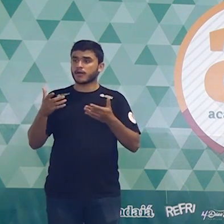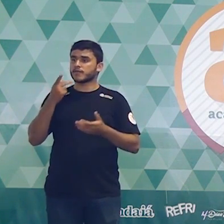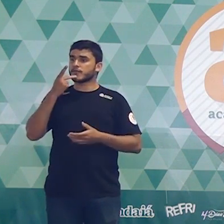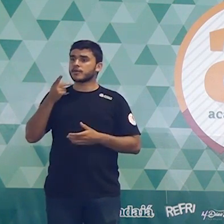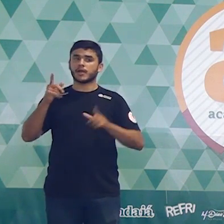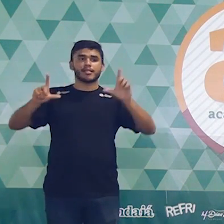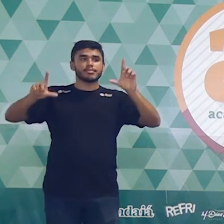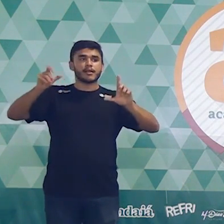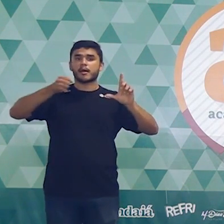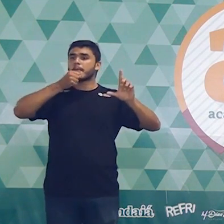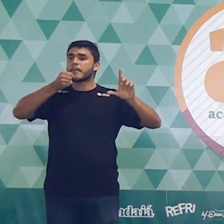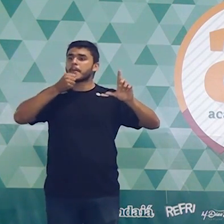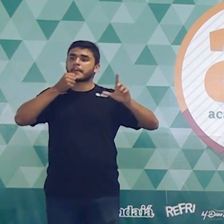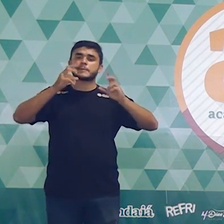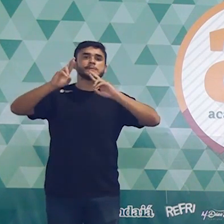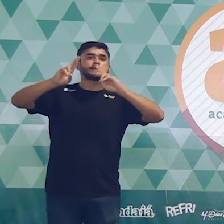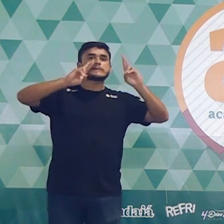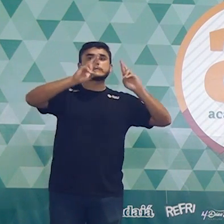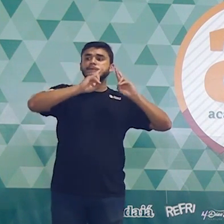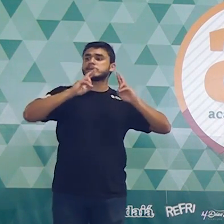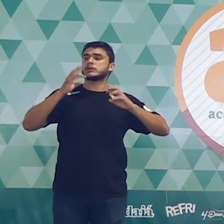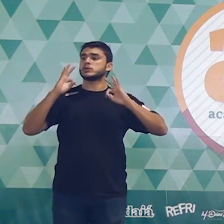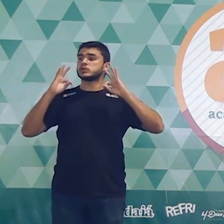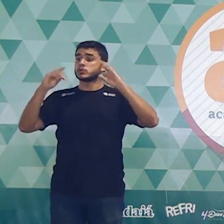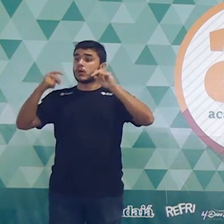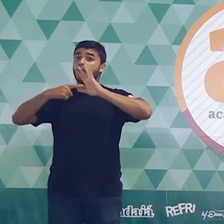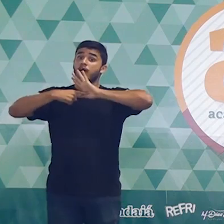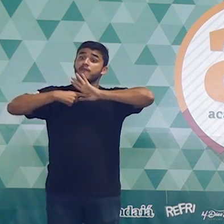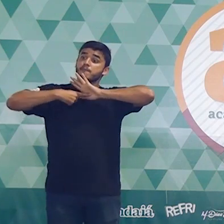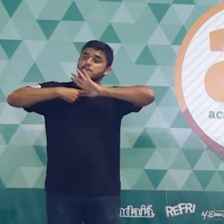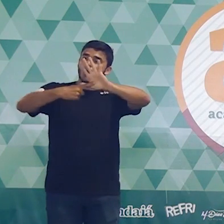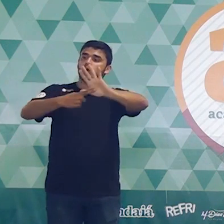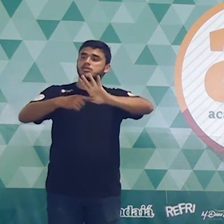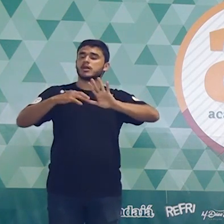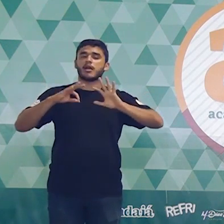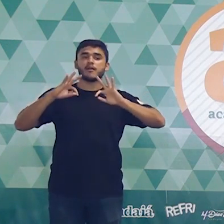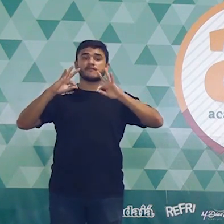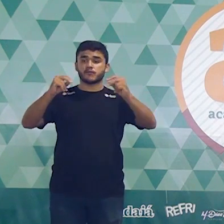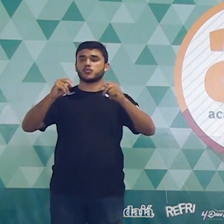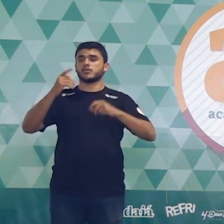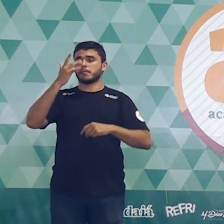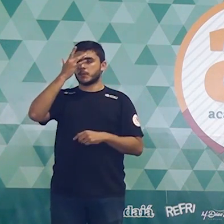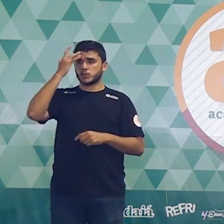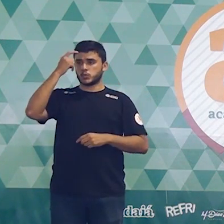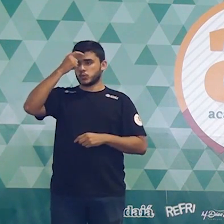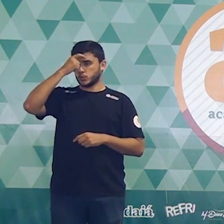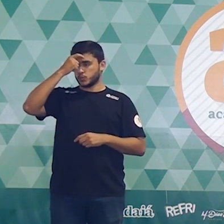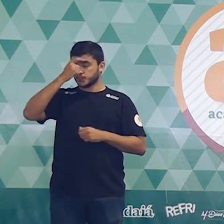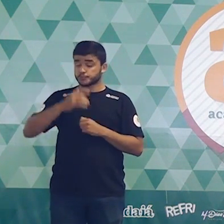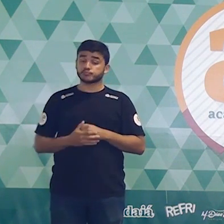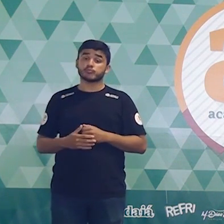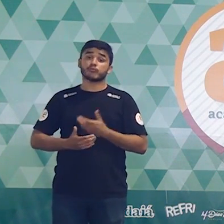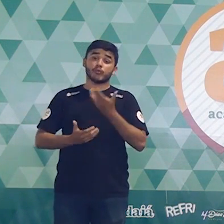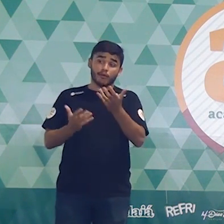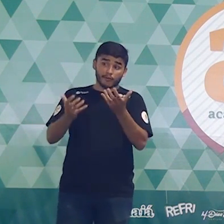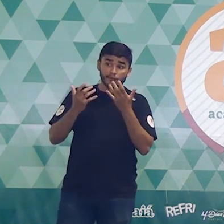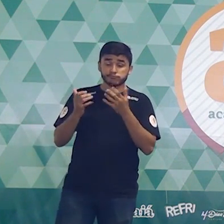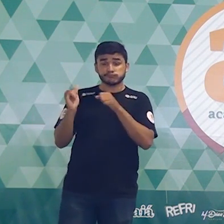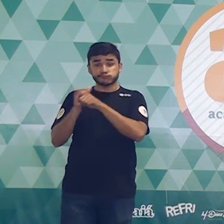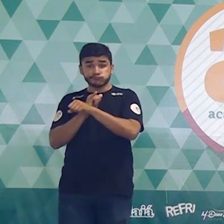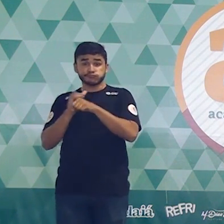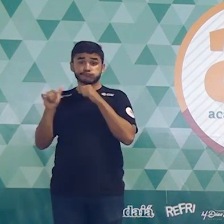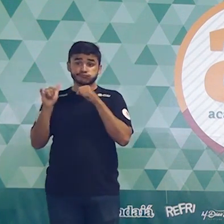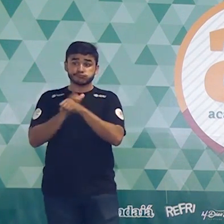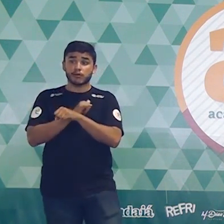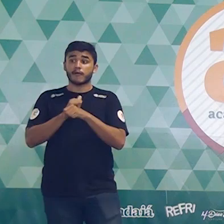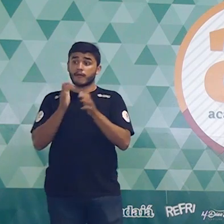em mídia de amplo alcance, a fim de conscientizar. Aí se eu quiser conscientizar por meio dessas ações,